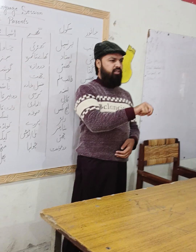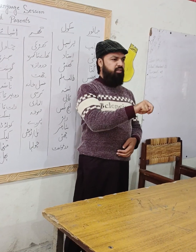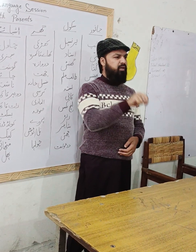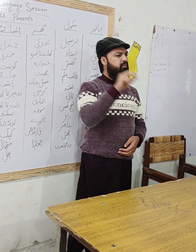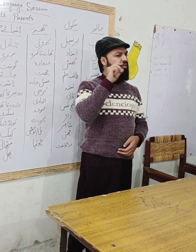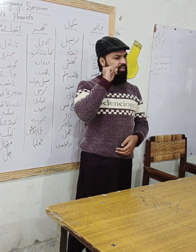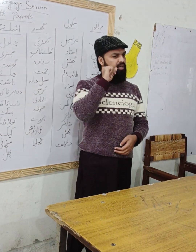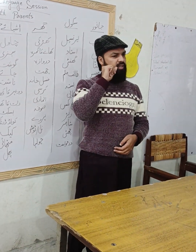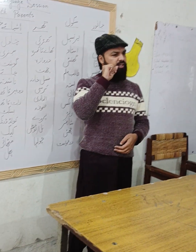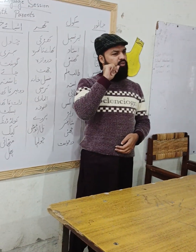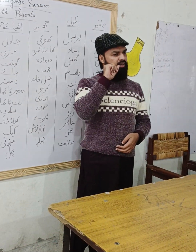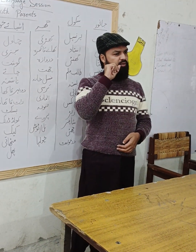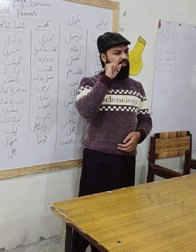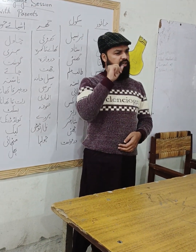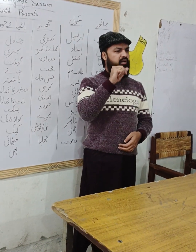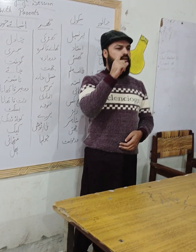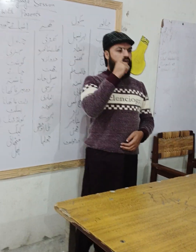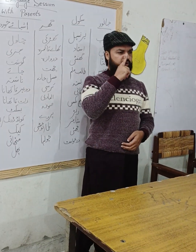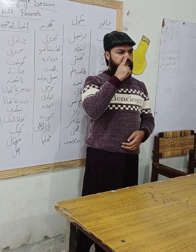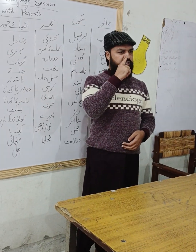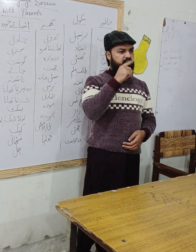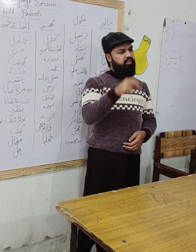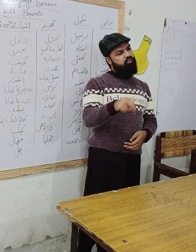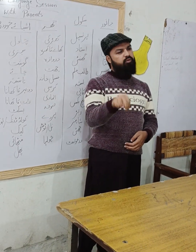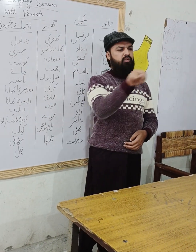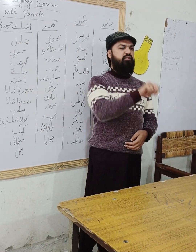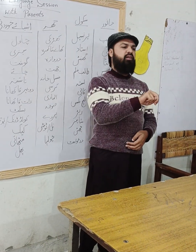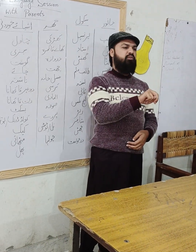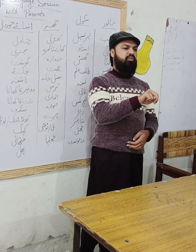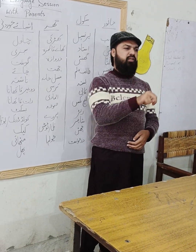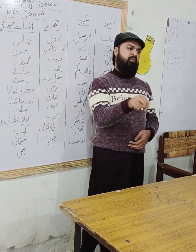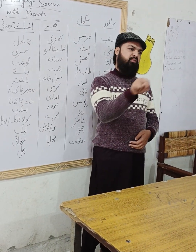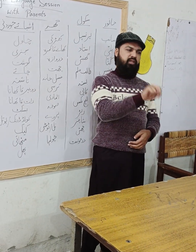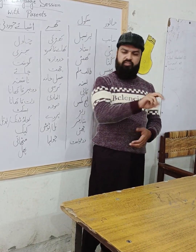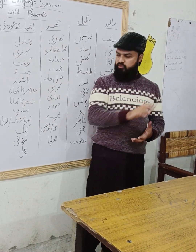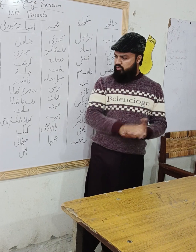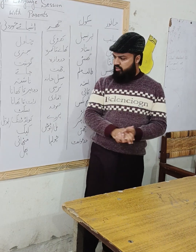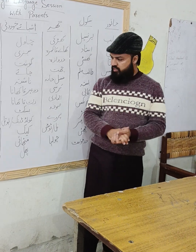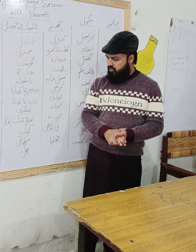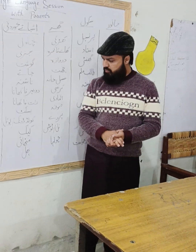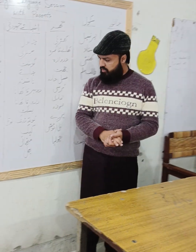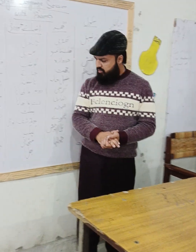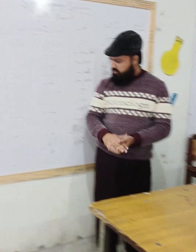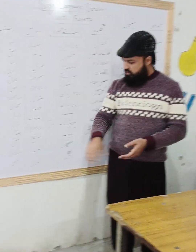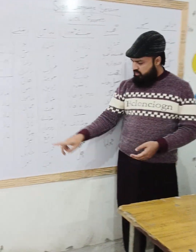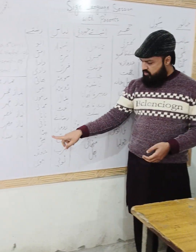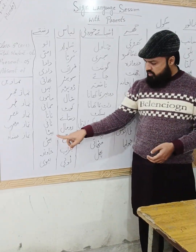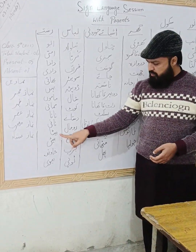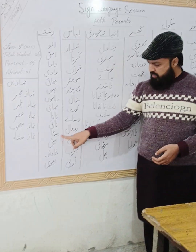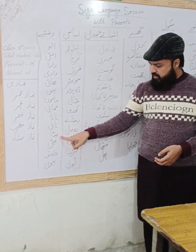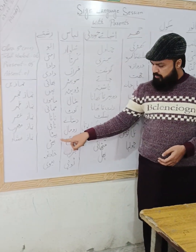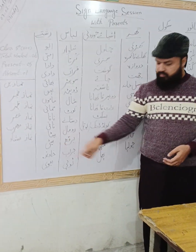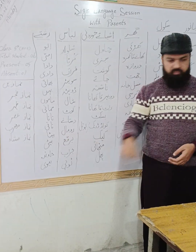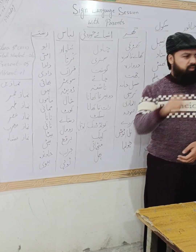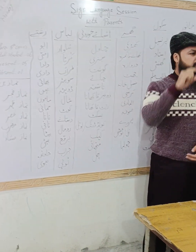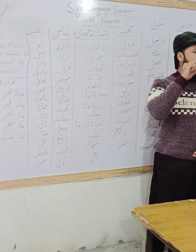पहले मर्द का कर लेंगे तो नाना हो जाएगा, औरत का कर लेंगे तो वो नानी हो जाएगा, बाद में ऐसे इसको कर लेना। इस तरह बेटा है, बेटे